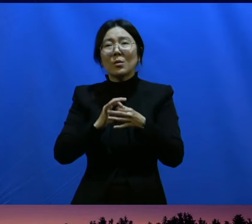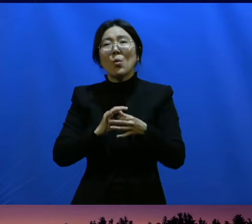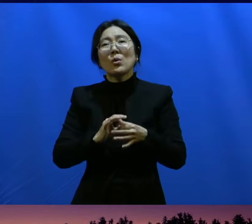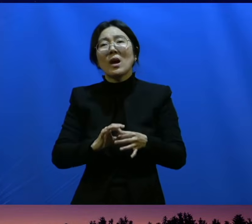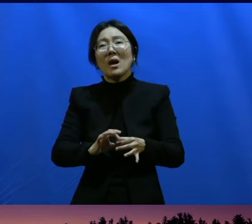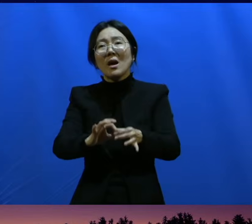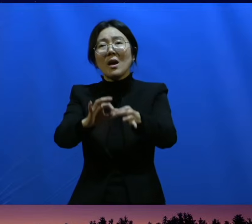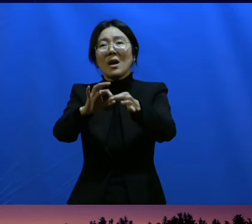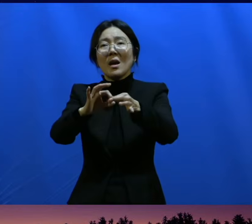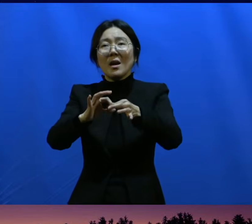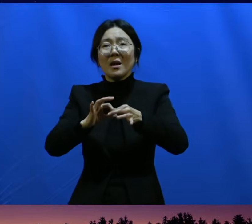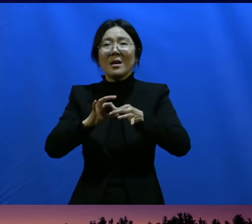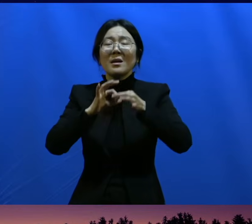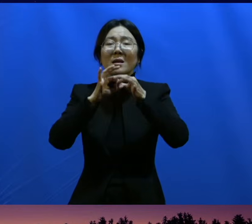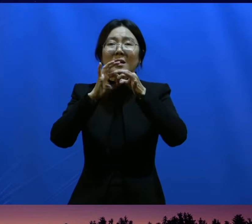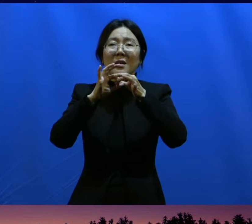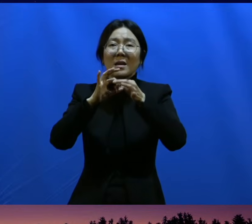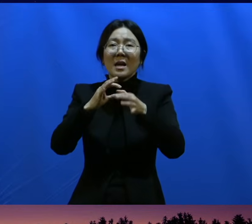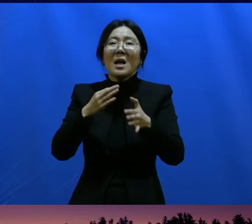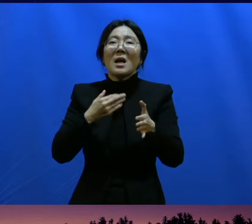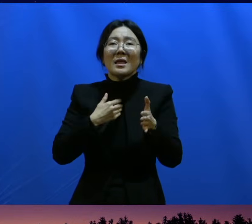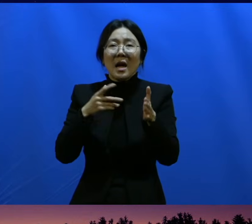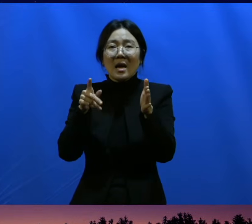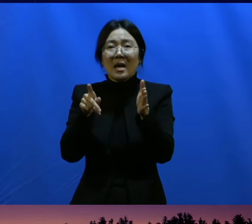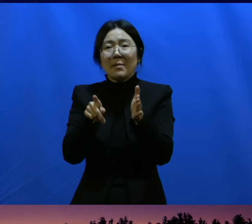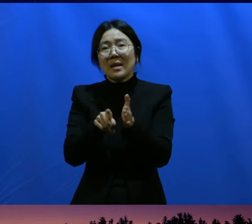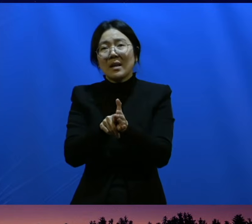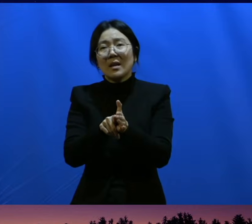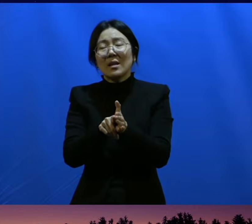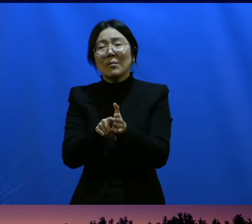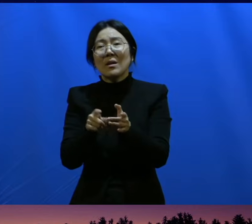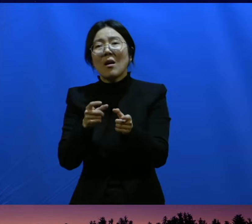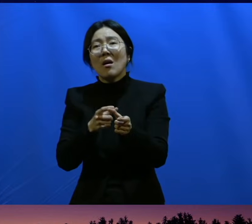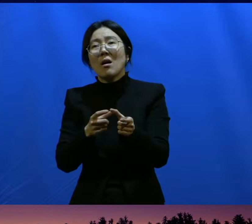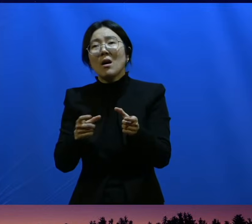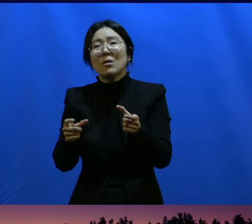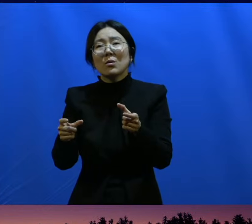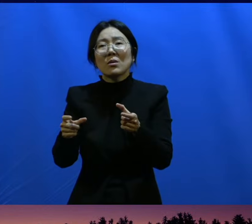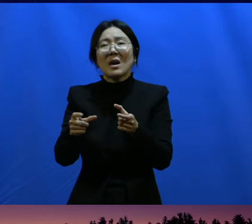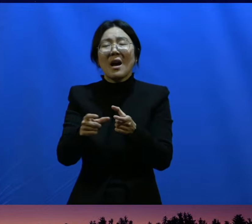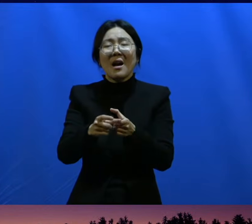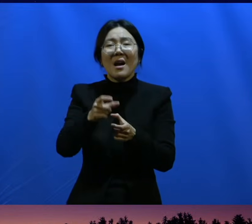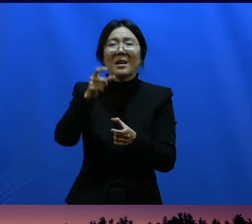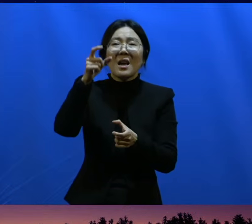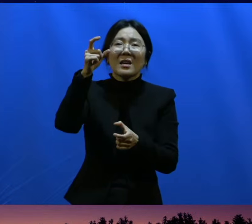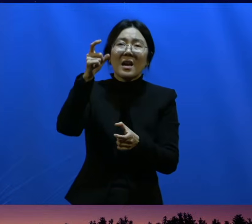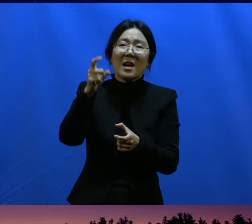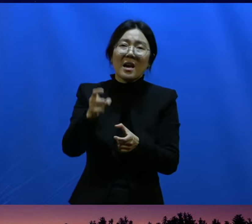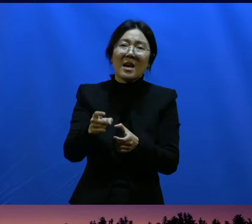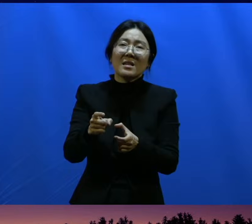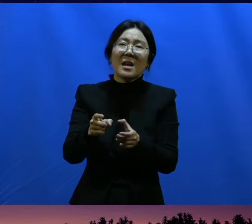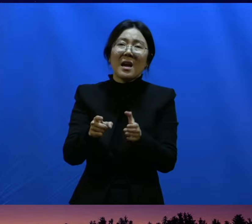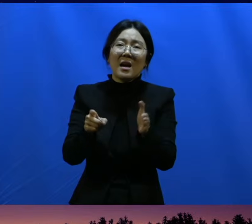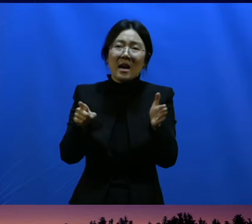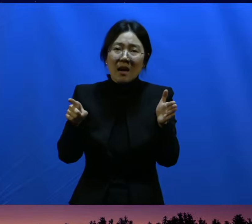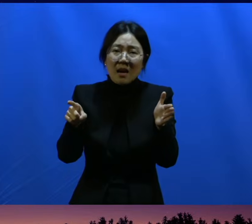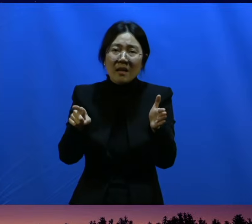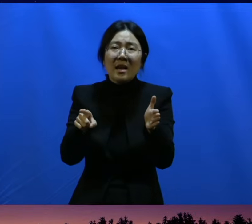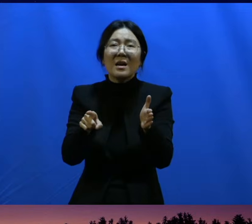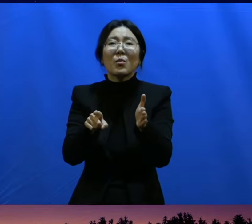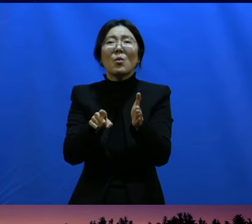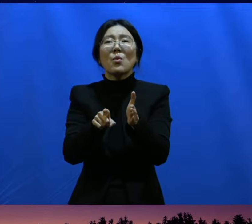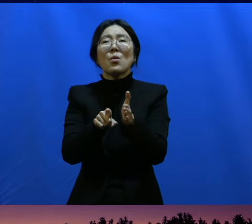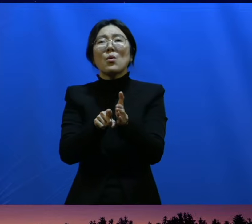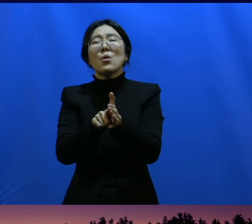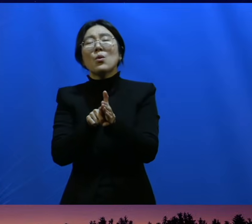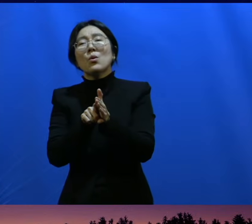시련을 통해 나의 믿음 더욱 강하게